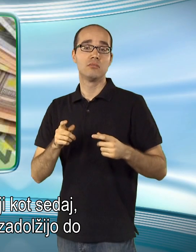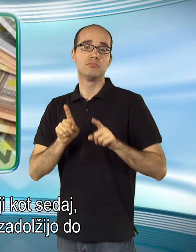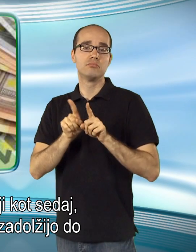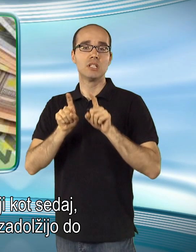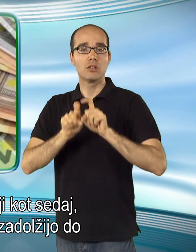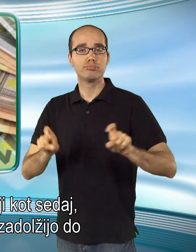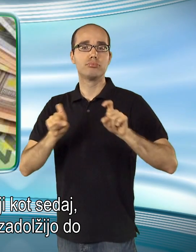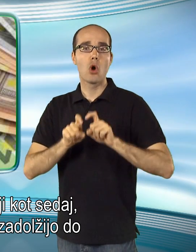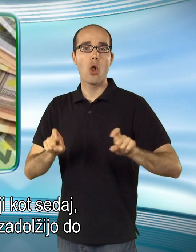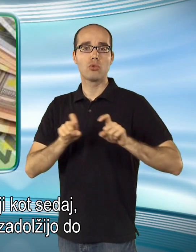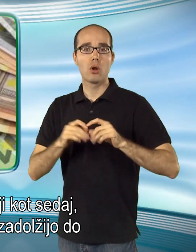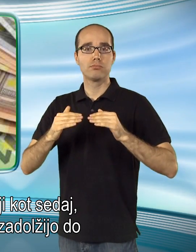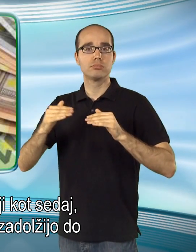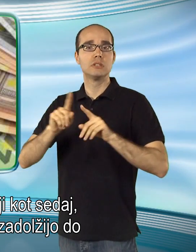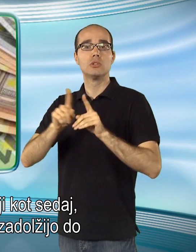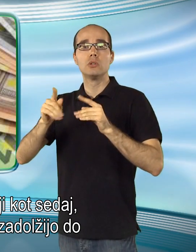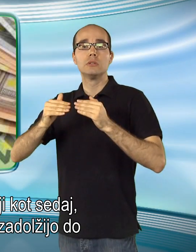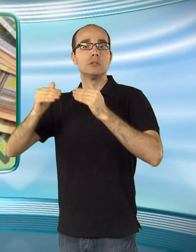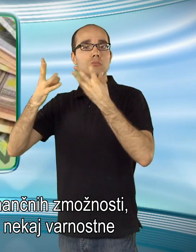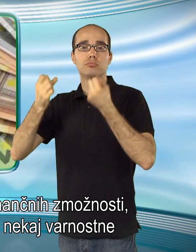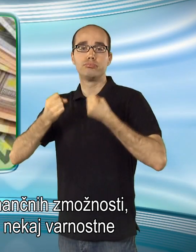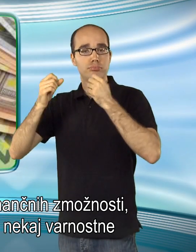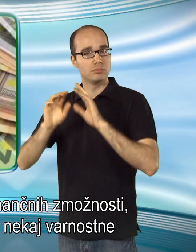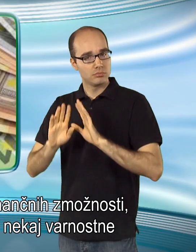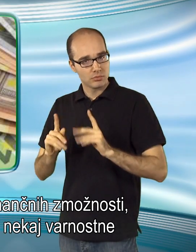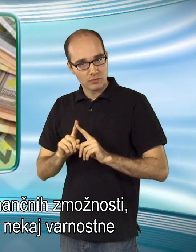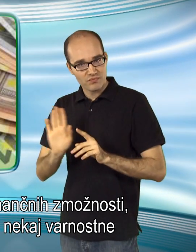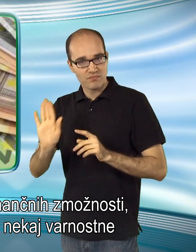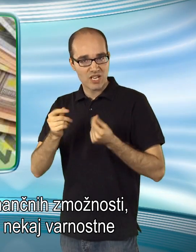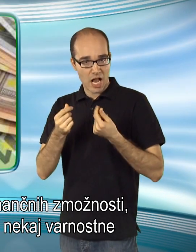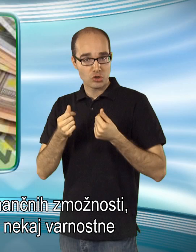bodo kreditni obrok odplačevali lažje, ko bo Euribor spet narasel.